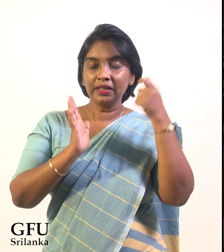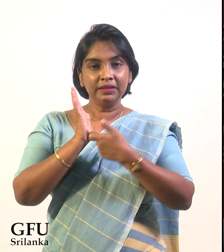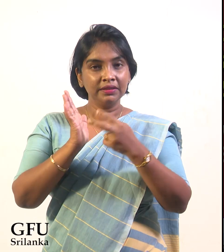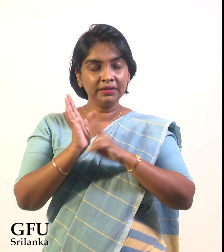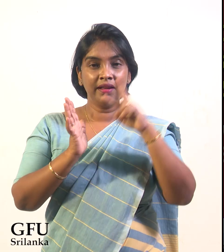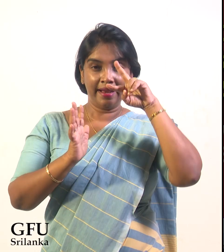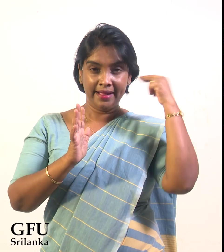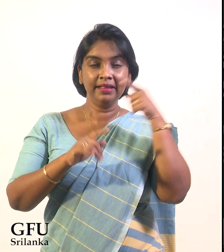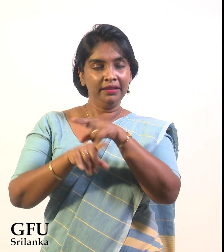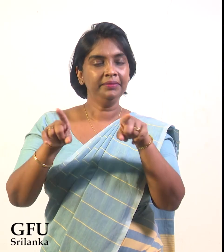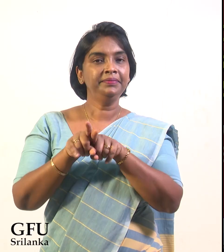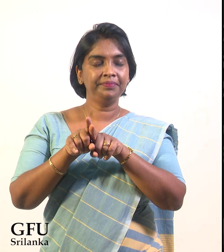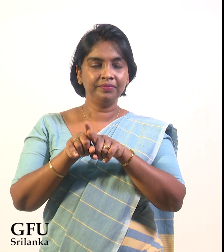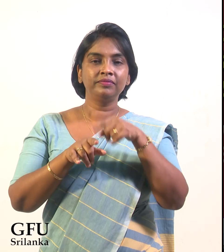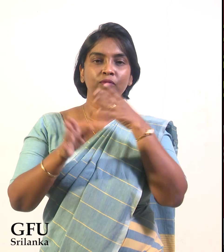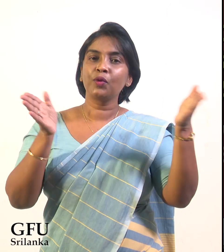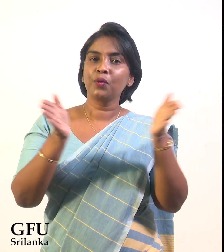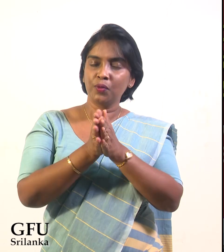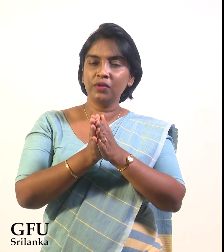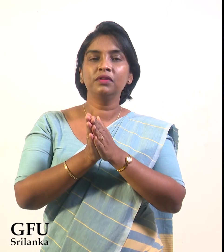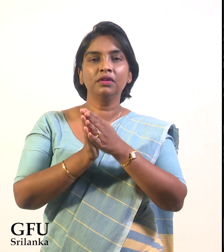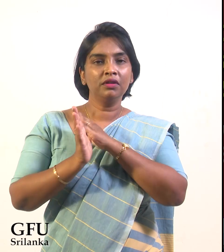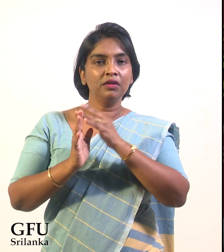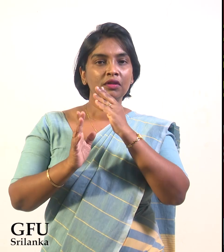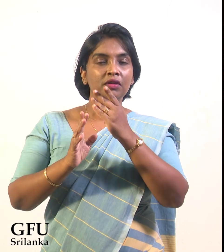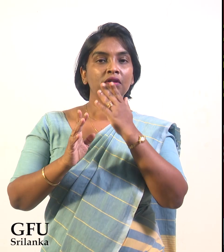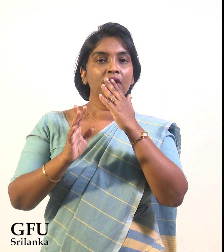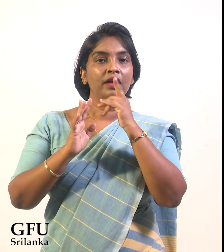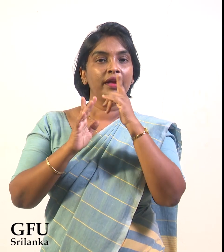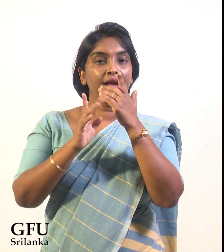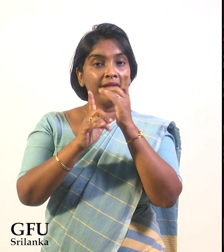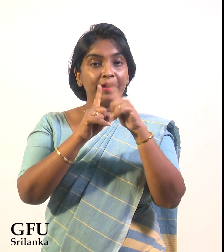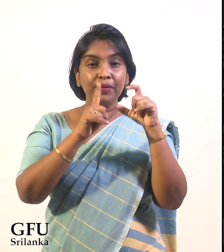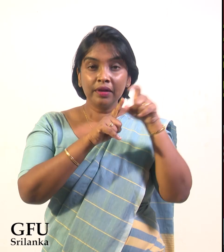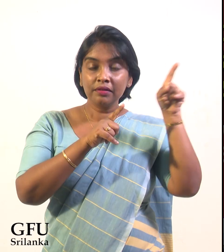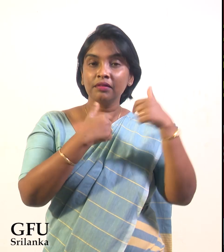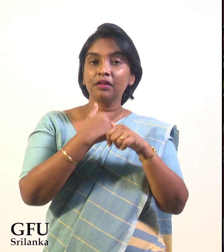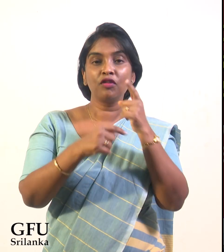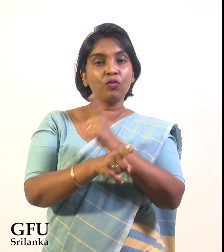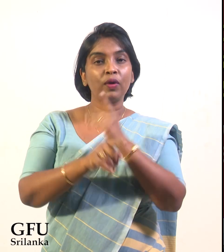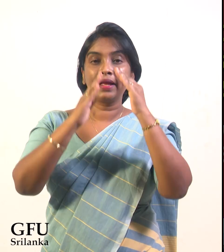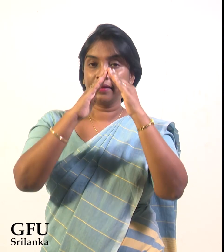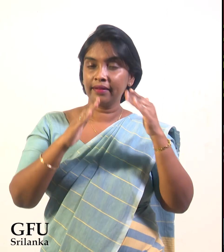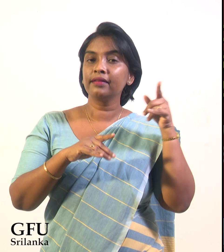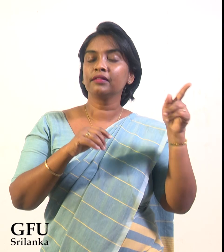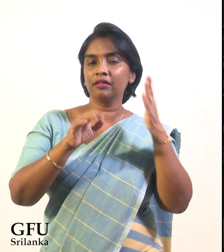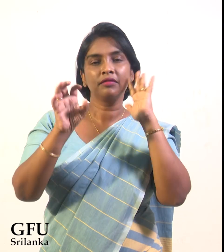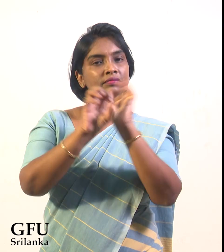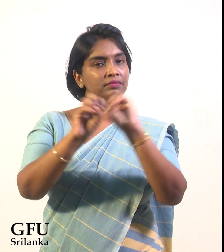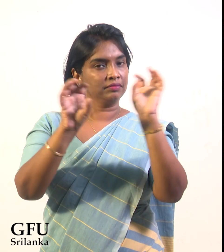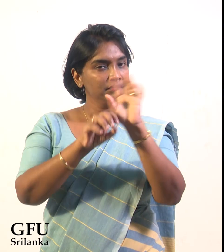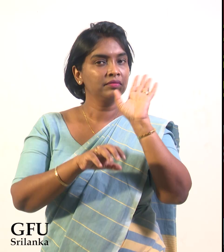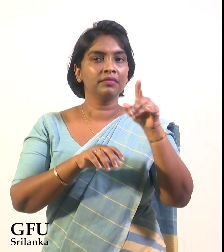අයි නාලිකාව සහ නේත්‍රා නාලිකාව ඒකාබද්ධ කරමින් ජාතික අධ්‍යාපන ආයතන විසින් සකස් කරන ලද ගුරු ගෙදර